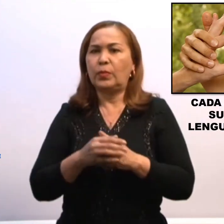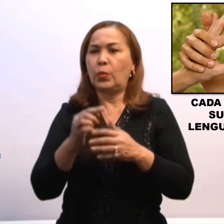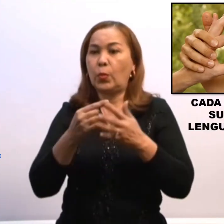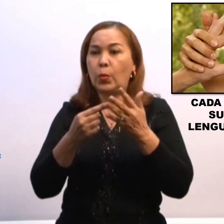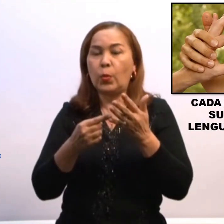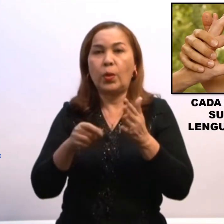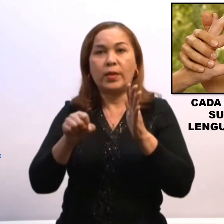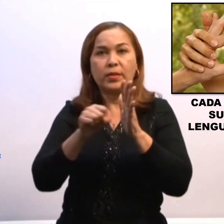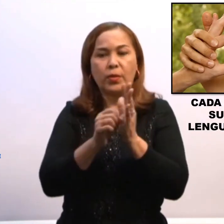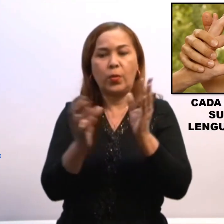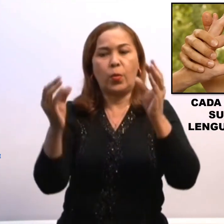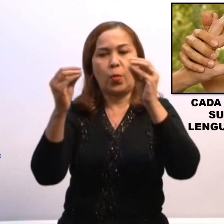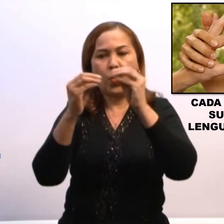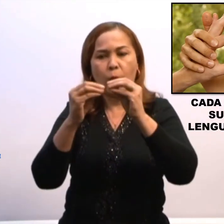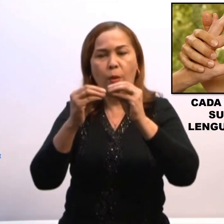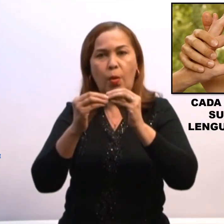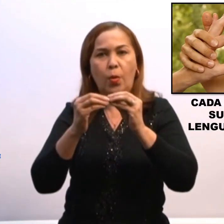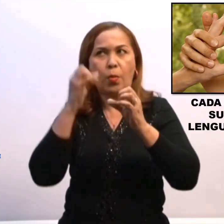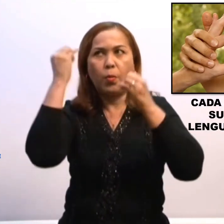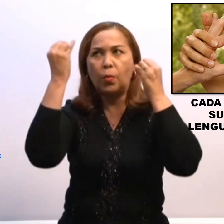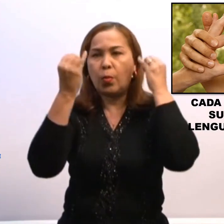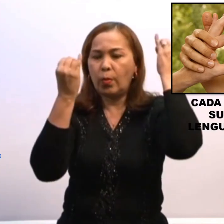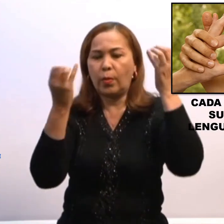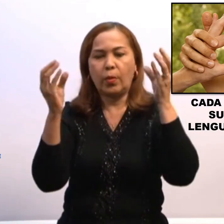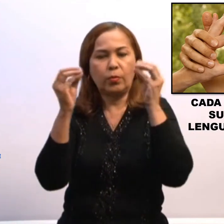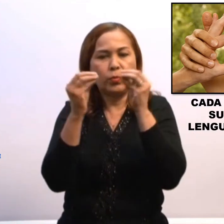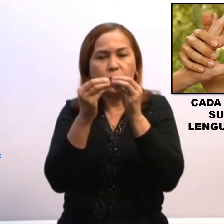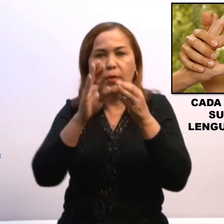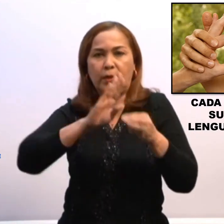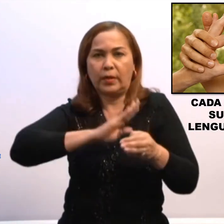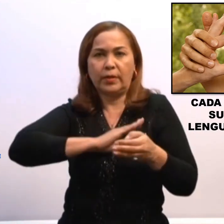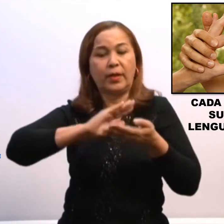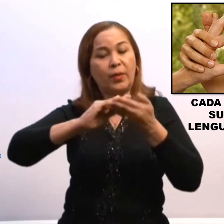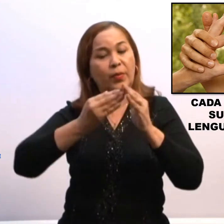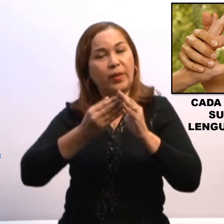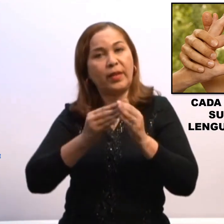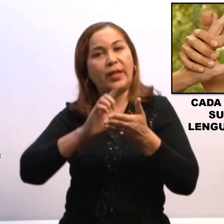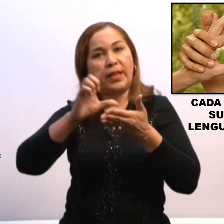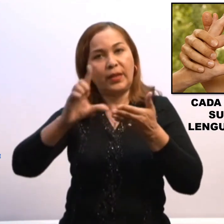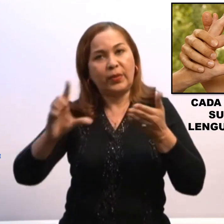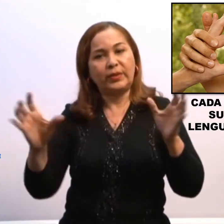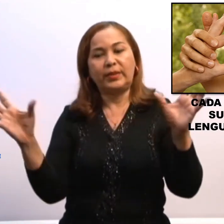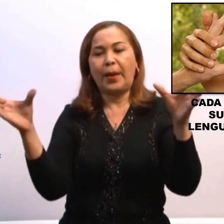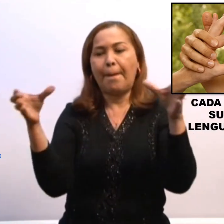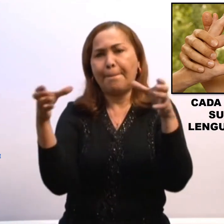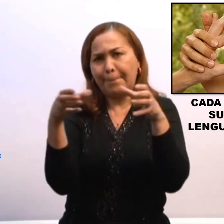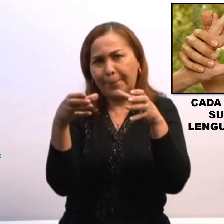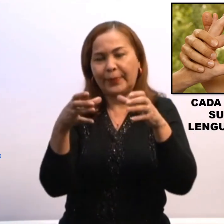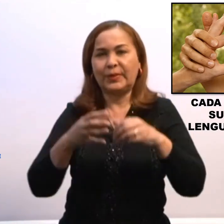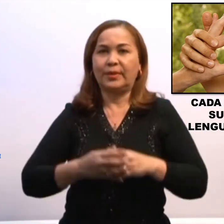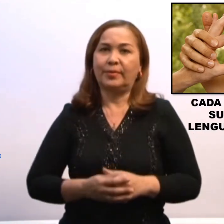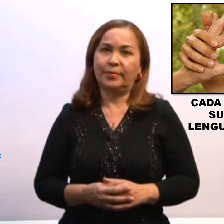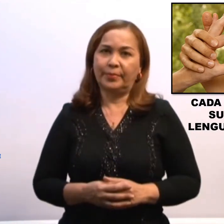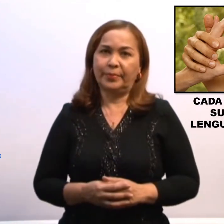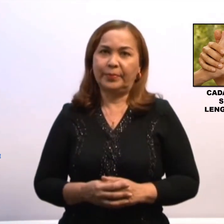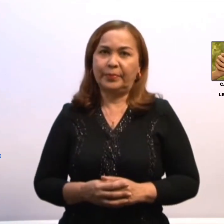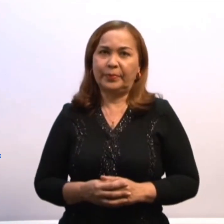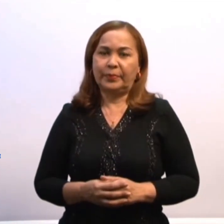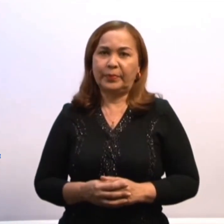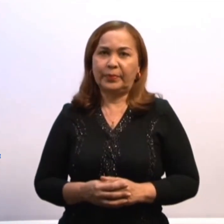signos convencionales y arbitrarios pertenecientes a una comunidad lingüística minoritaria. En